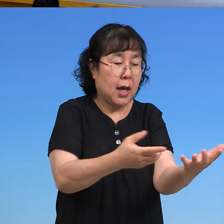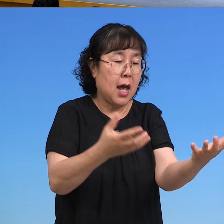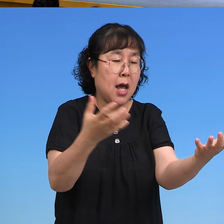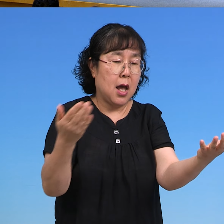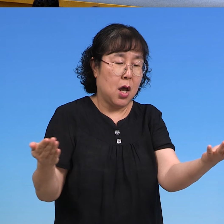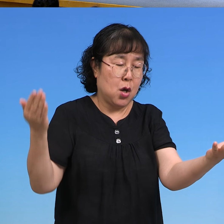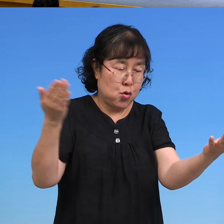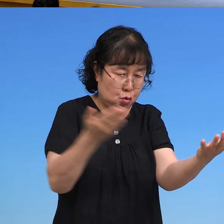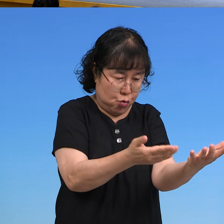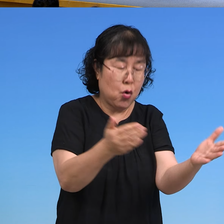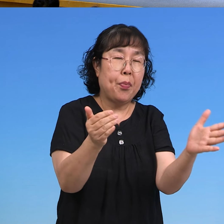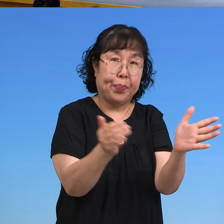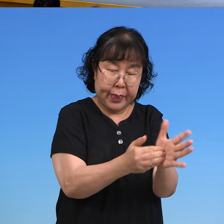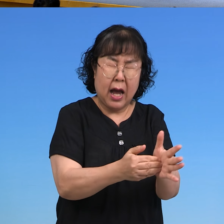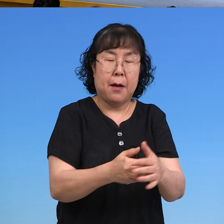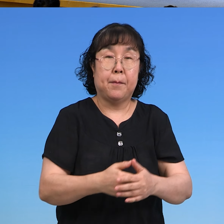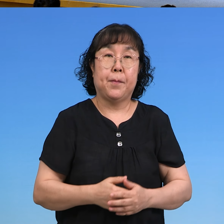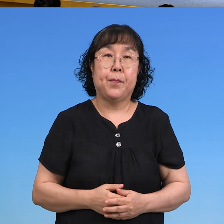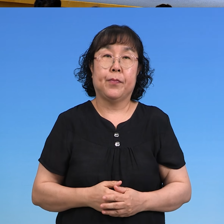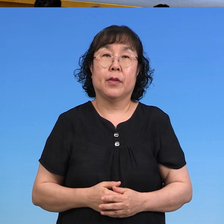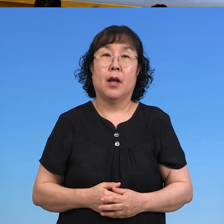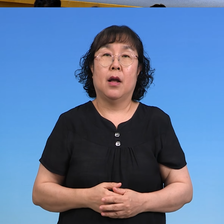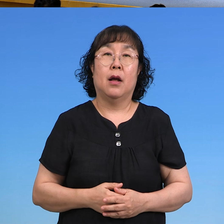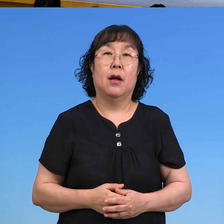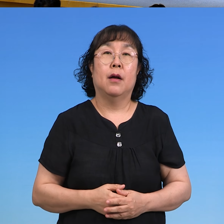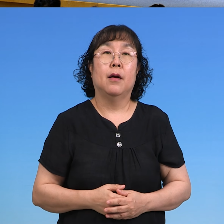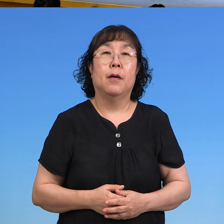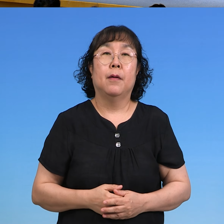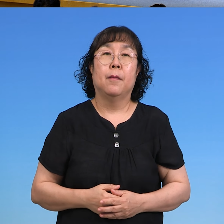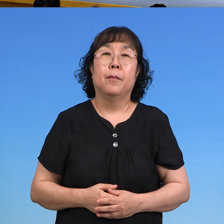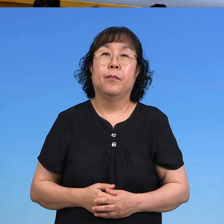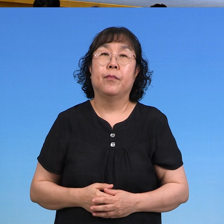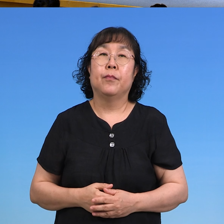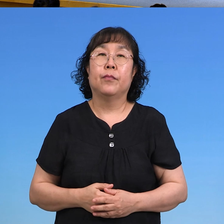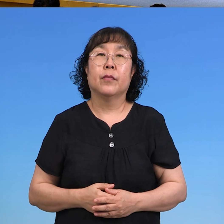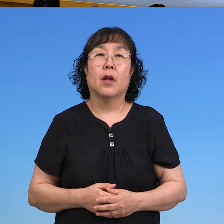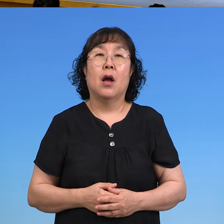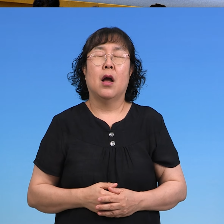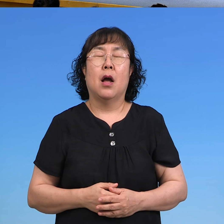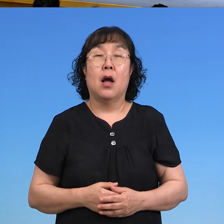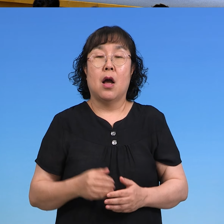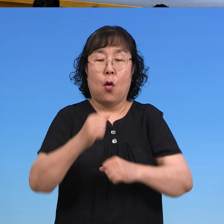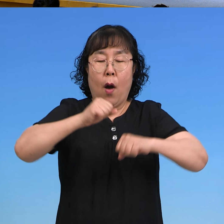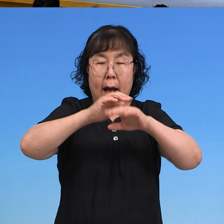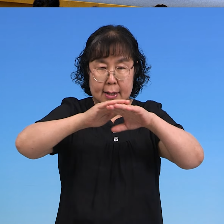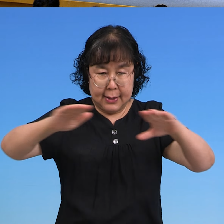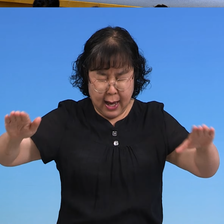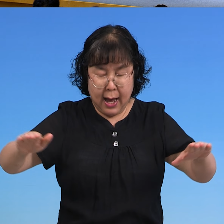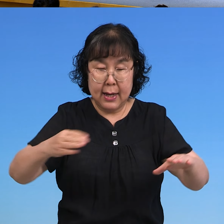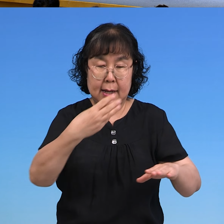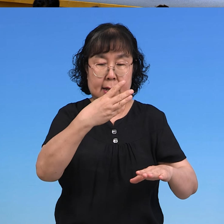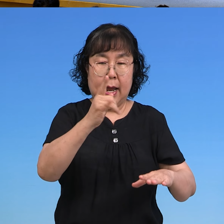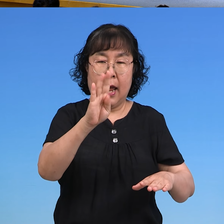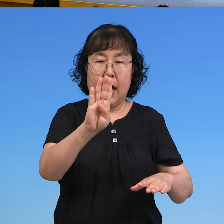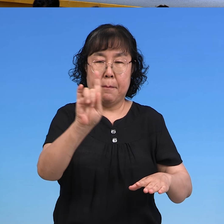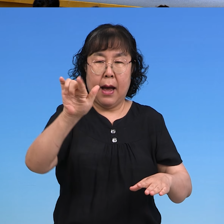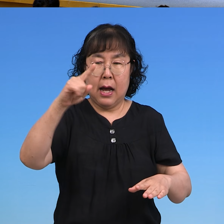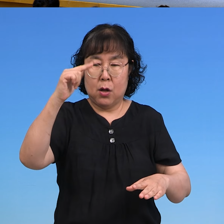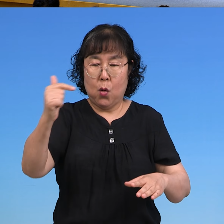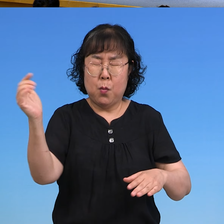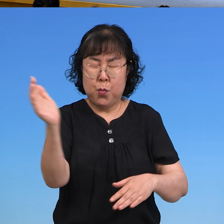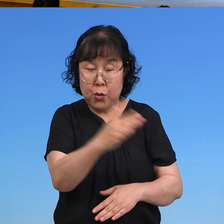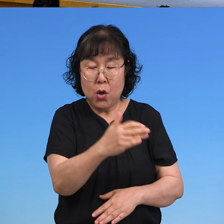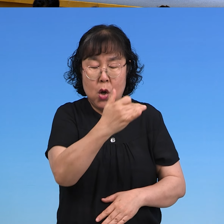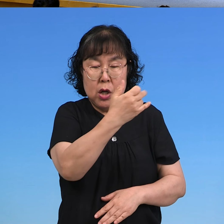여호수아가 다 이해한 말씀인데 4절에서 이런 말씀을 부연하십니다. 곧 광야와 이 레바논에서부터 큰 강